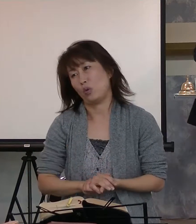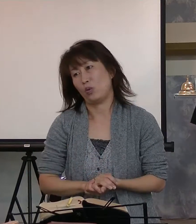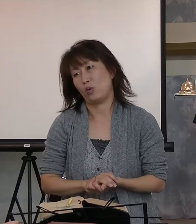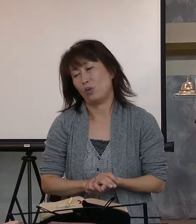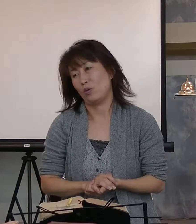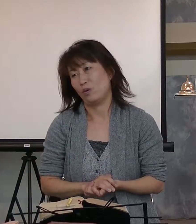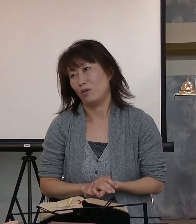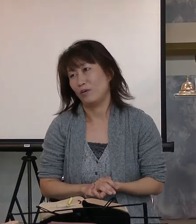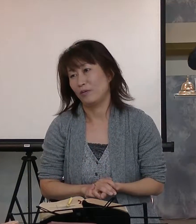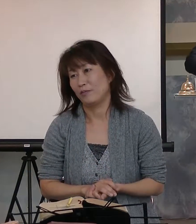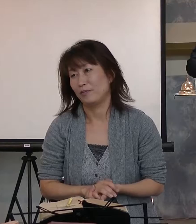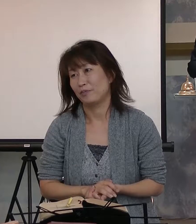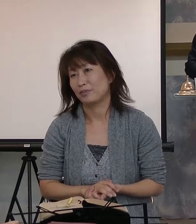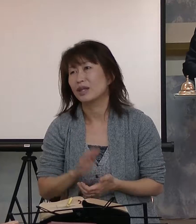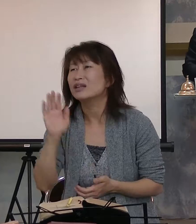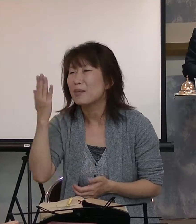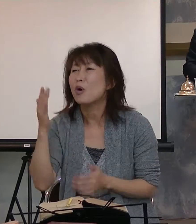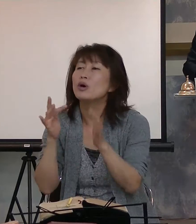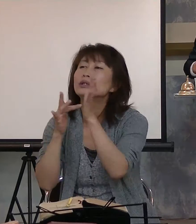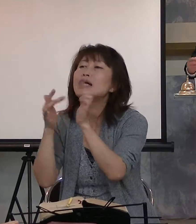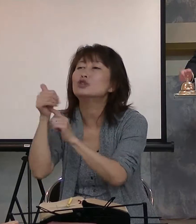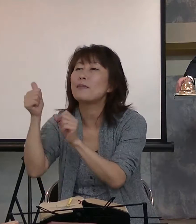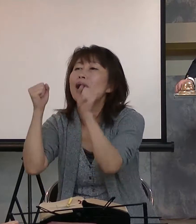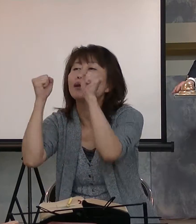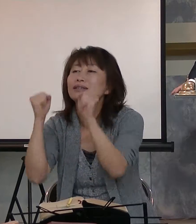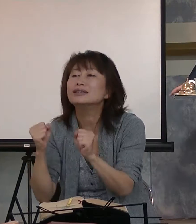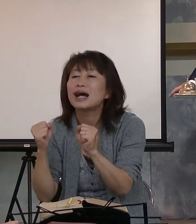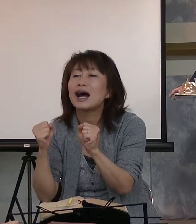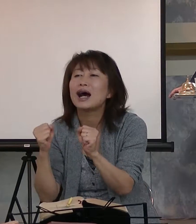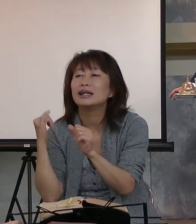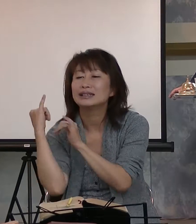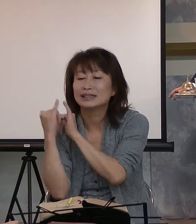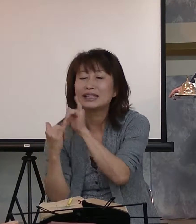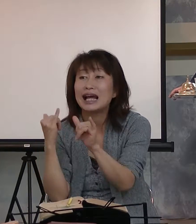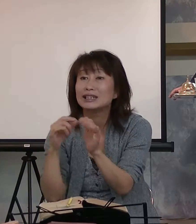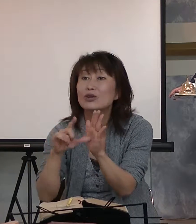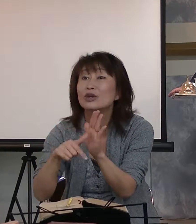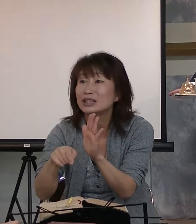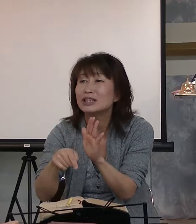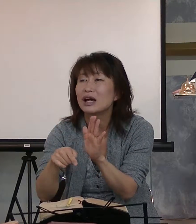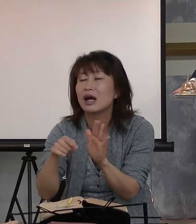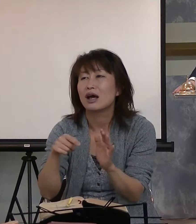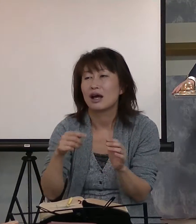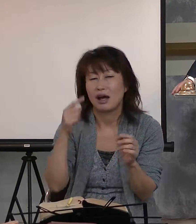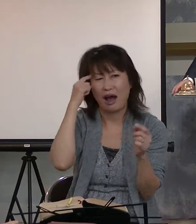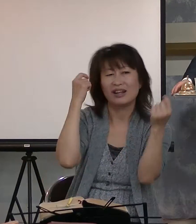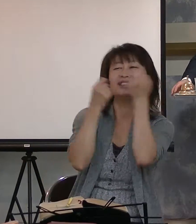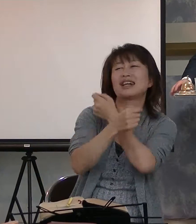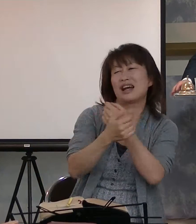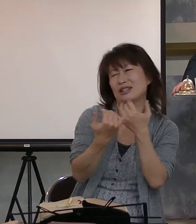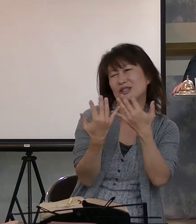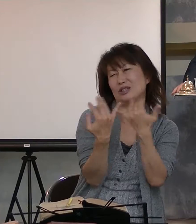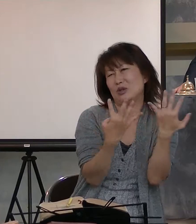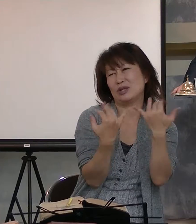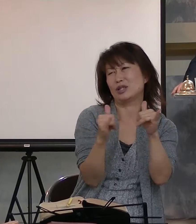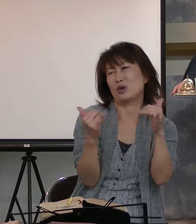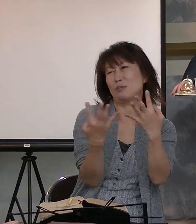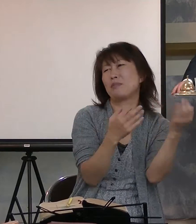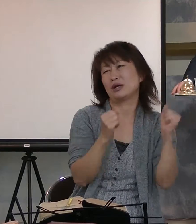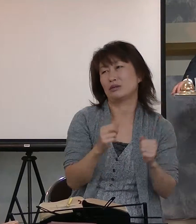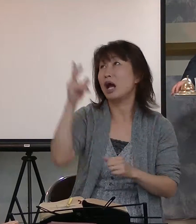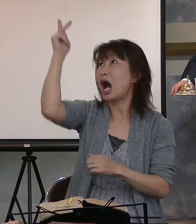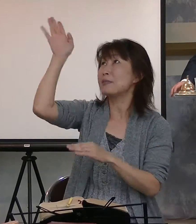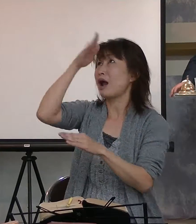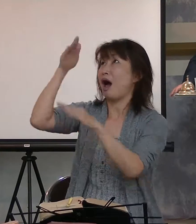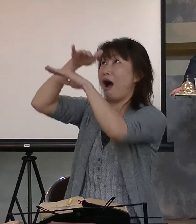。しかしイエスの時代にそれを勘違った者たち、 自分が何か特別な存在よう